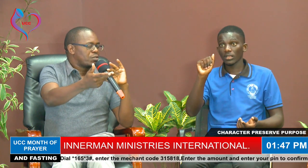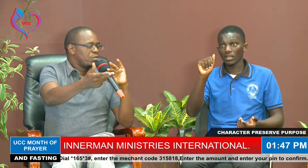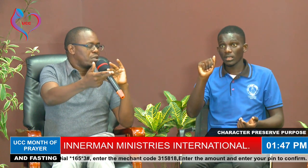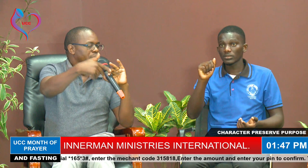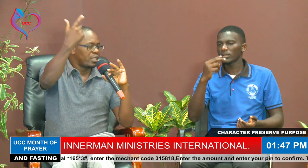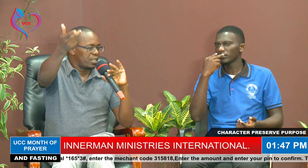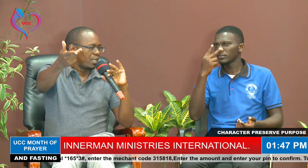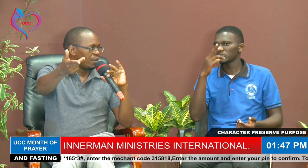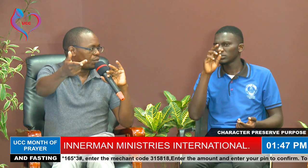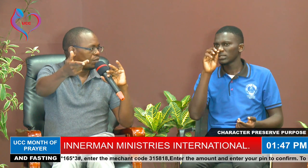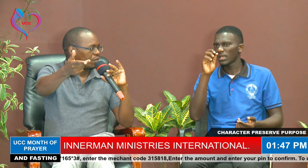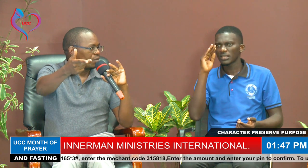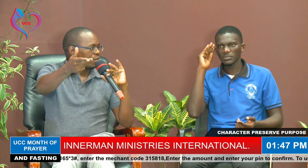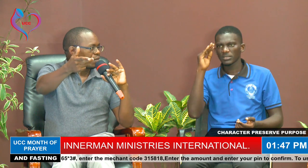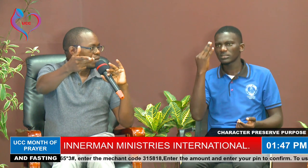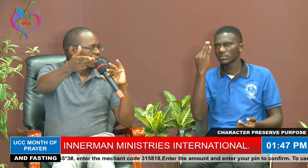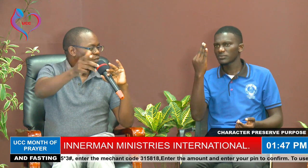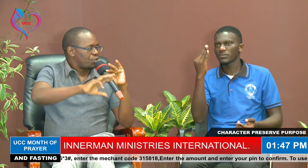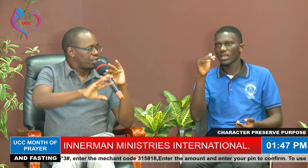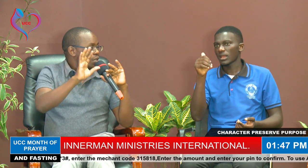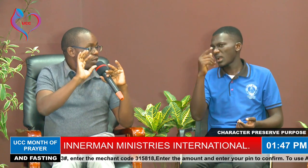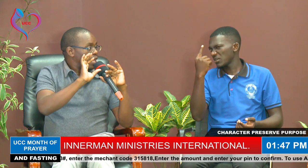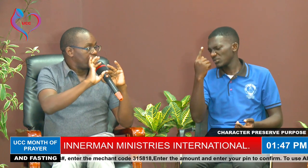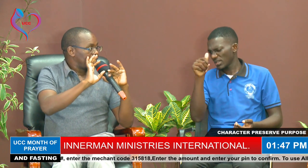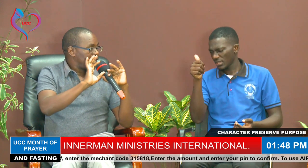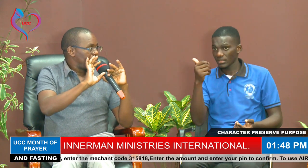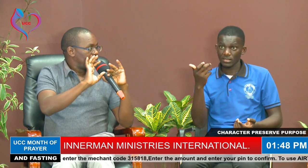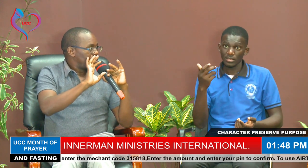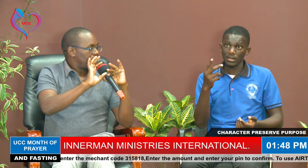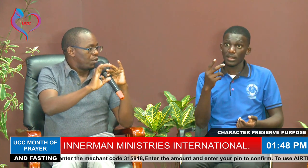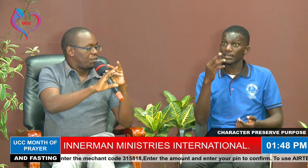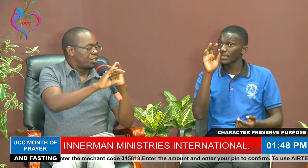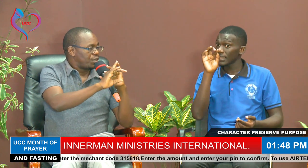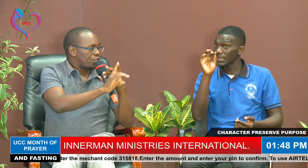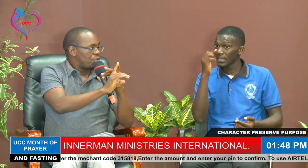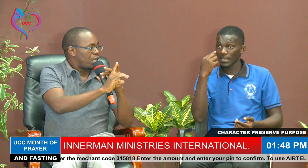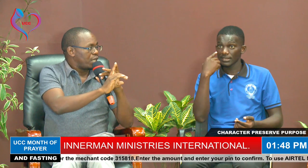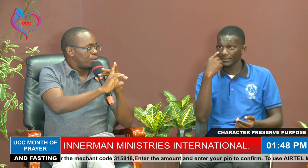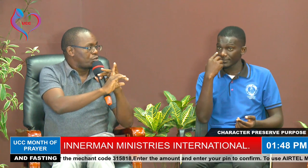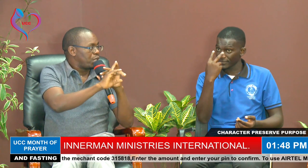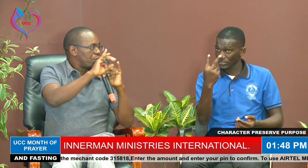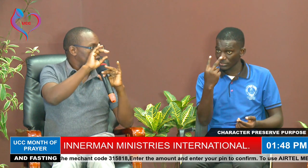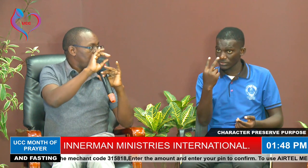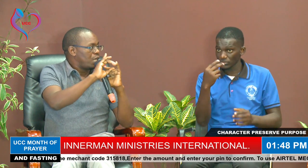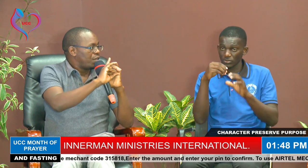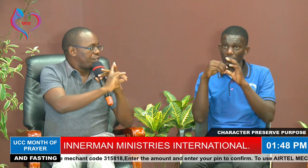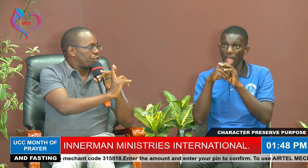3 ne message ndale emu. Visions ziri 8 ziri awo. Olo vision ya soka, ili msule ya soka, vision